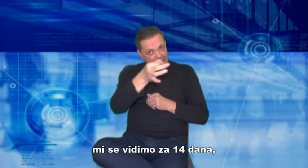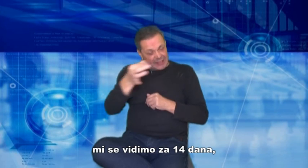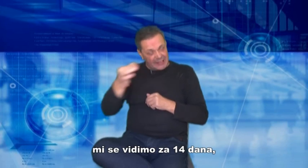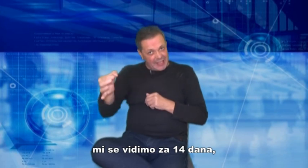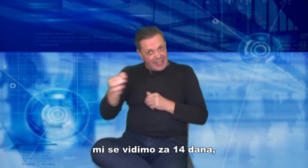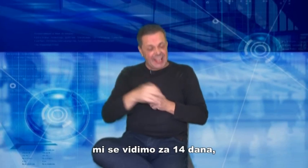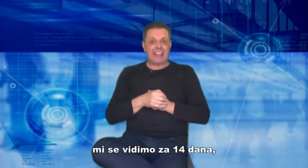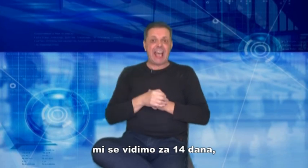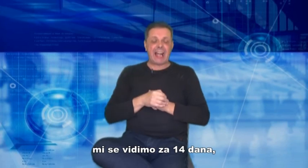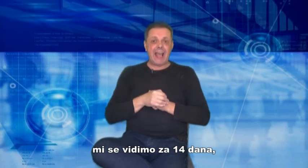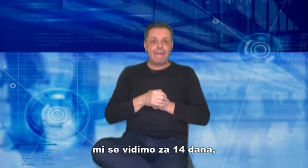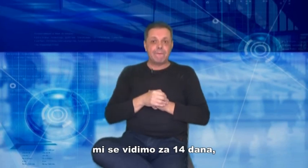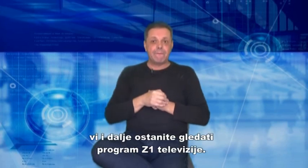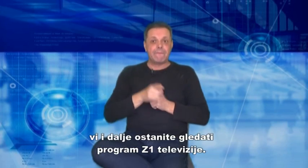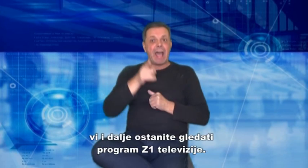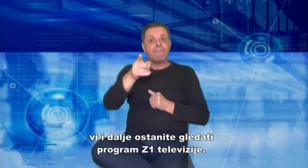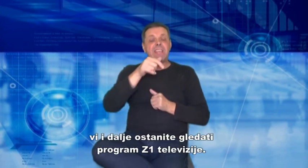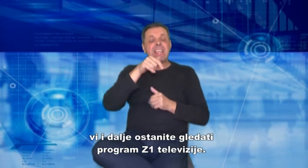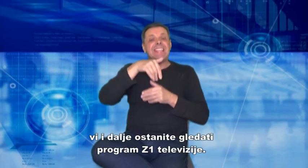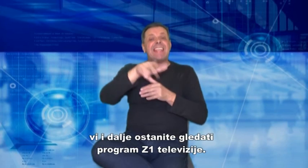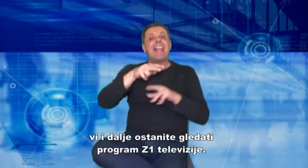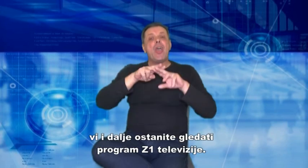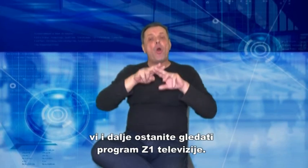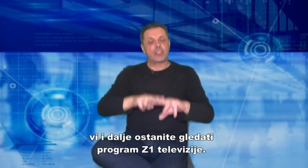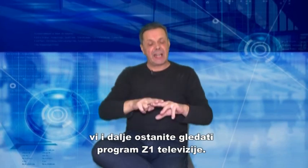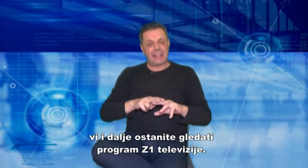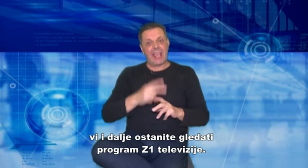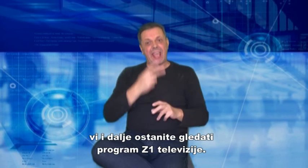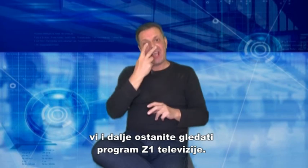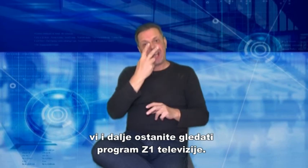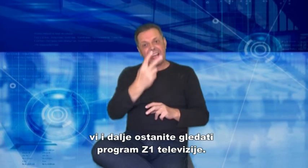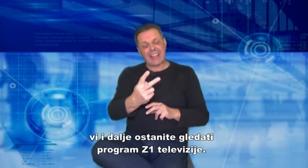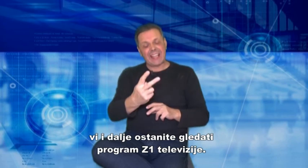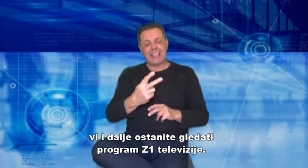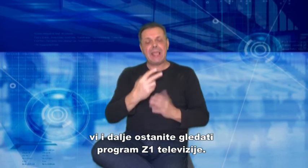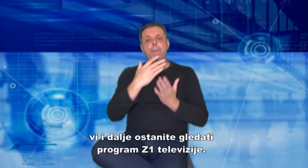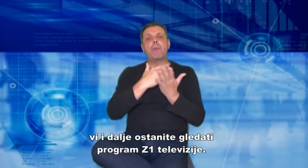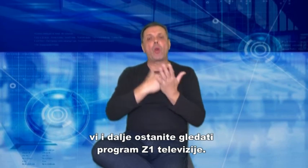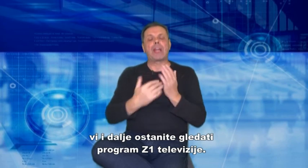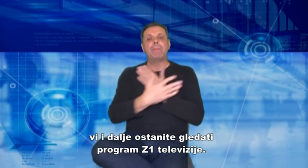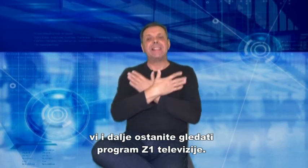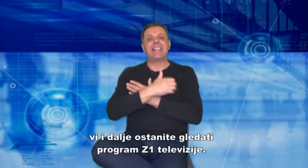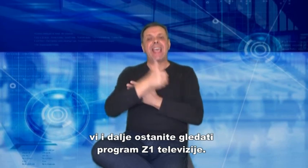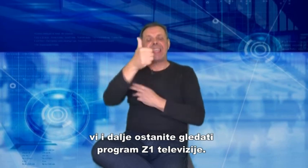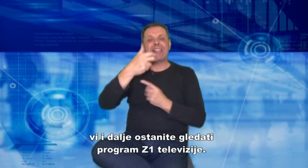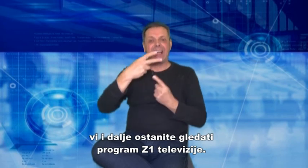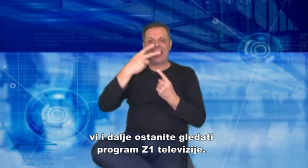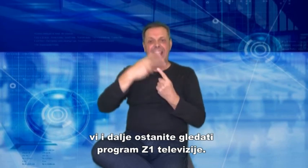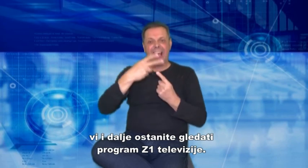14 dana. Vi dalje ostanite gledati program Z1